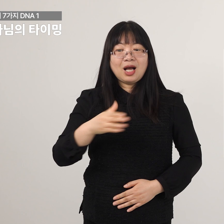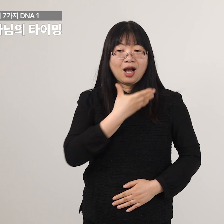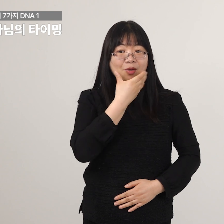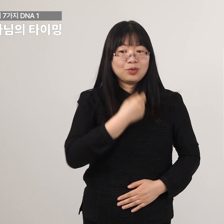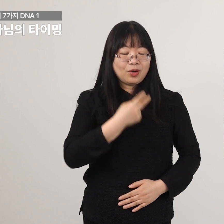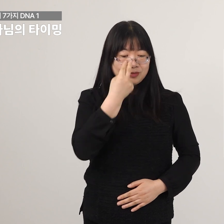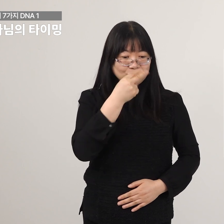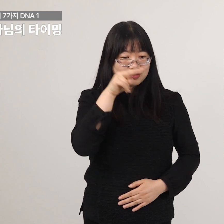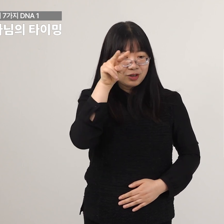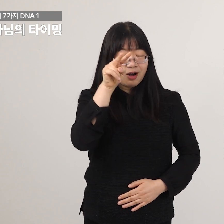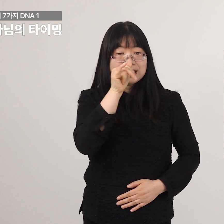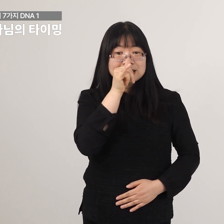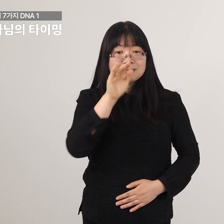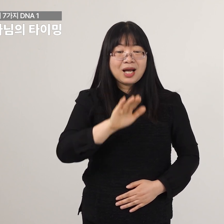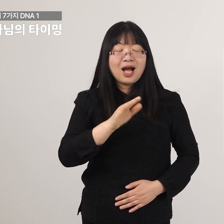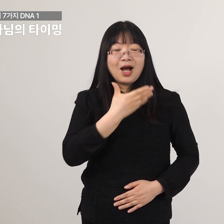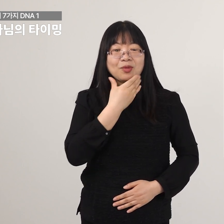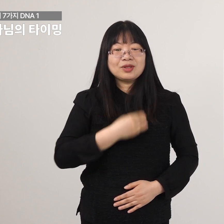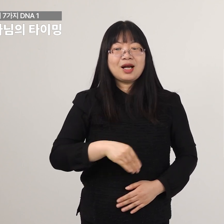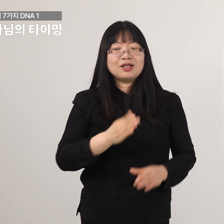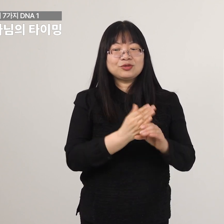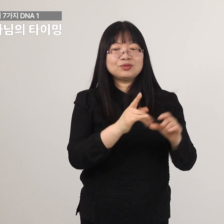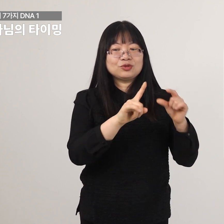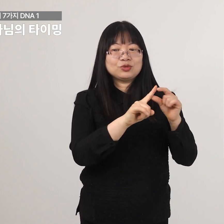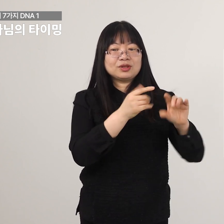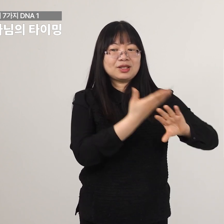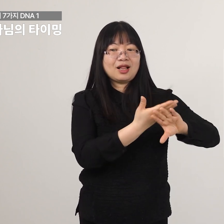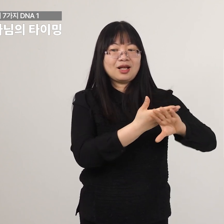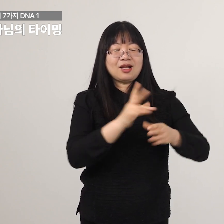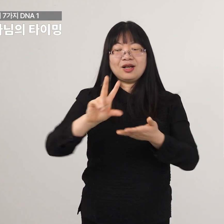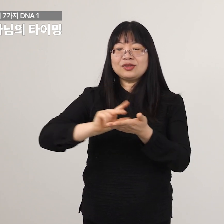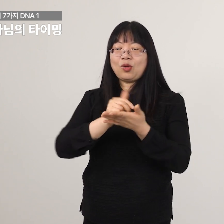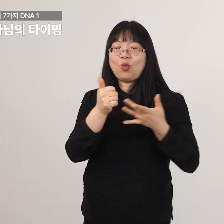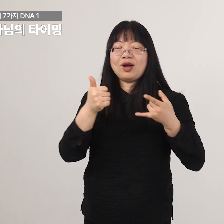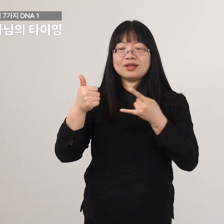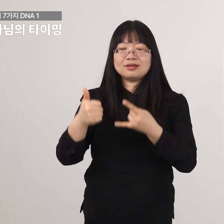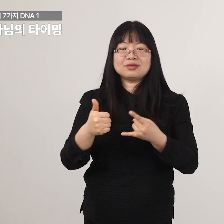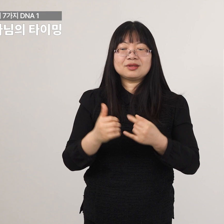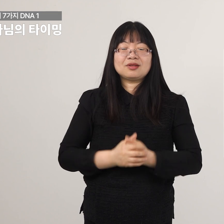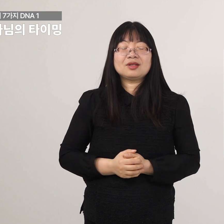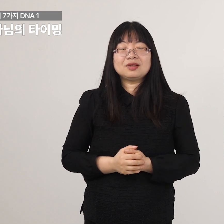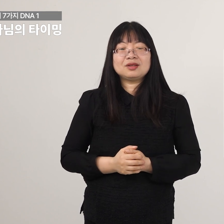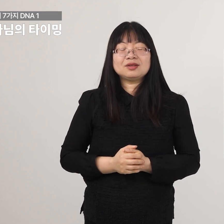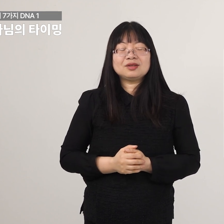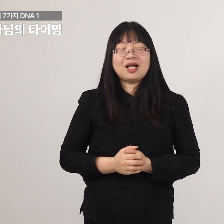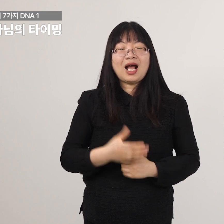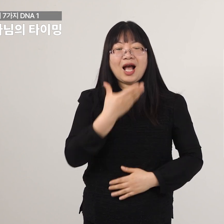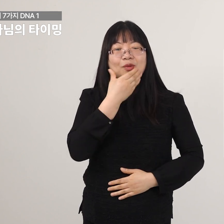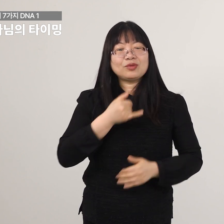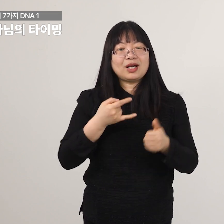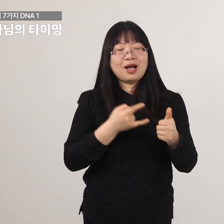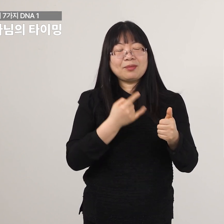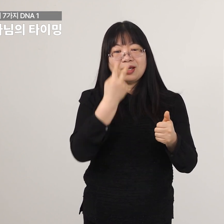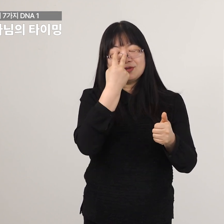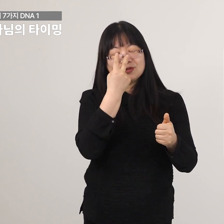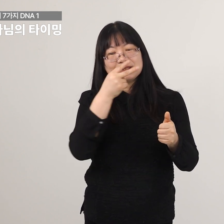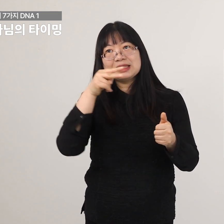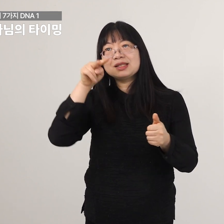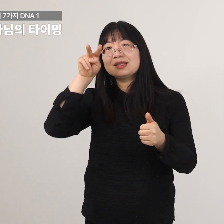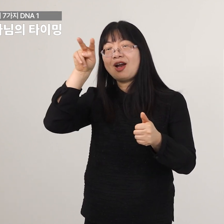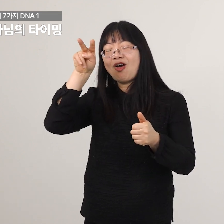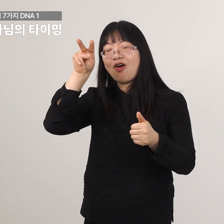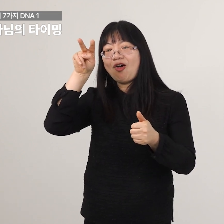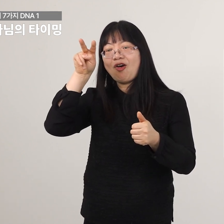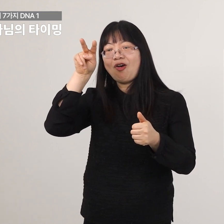아브라함도 눈을 들어요. 근데 아브라함의 주어는 달라요. 여호와께서 아브라함의 눈을 들게